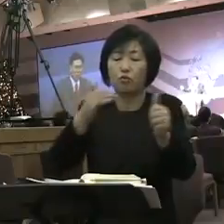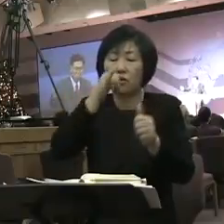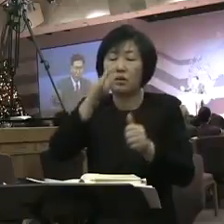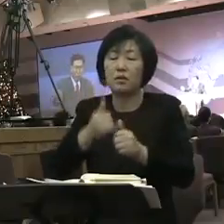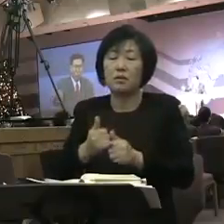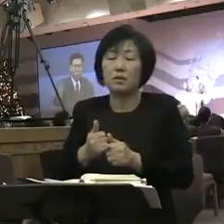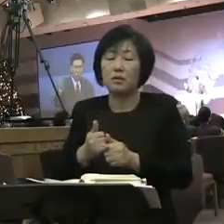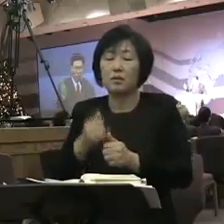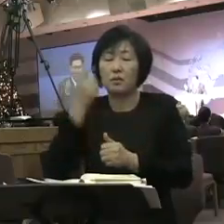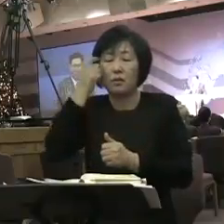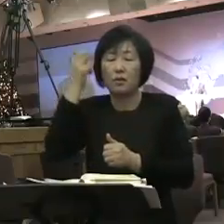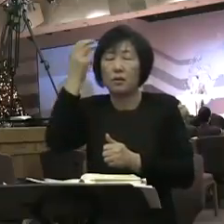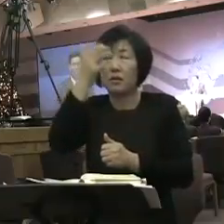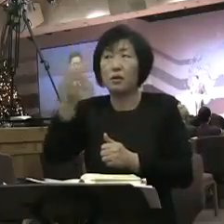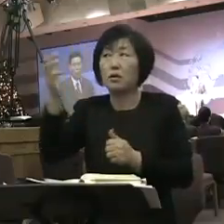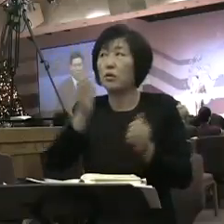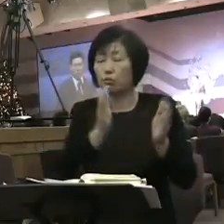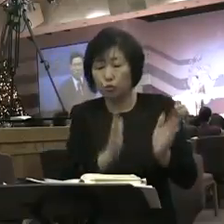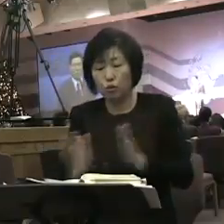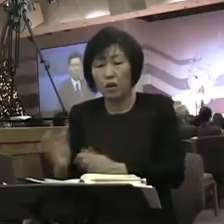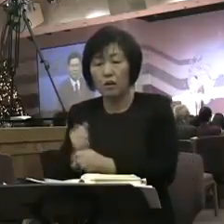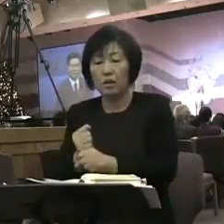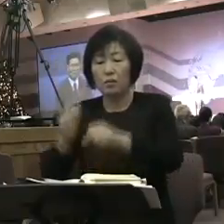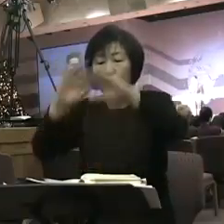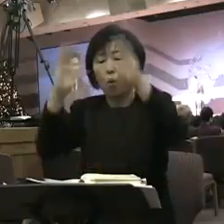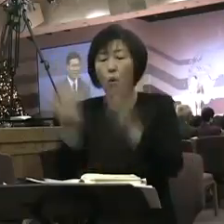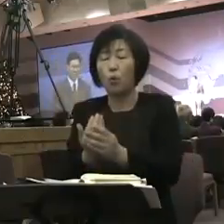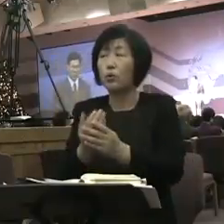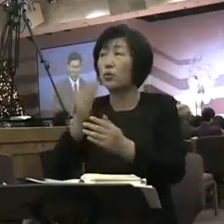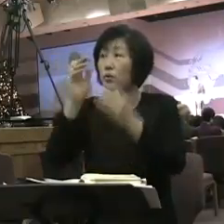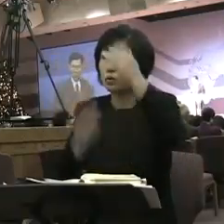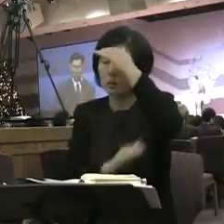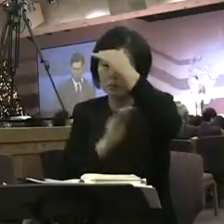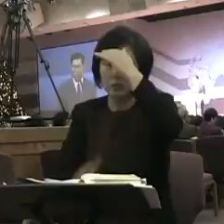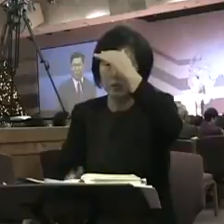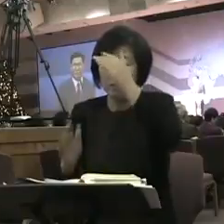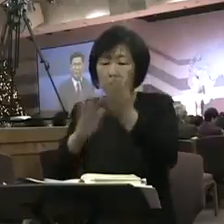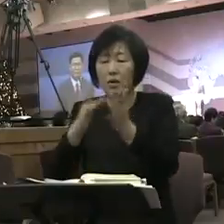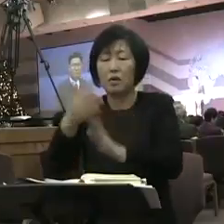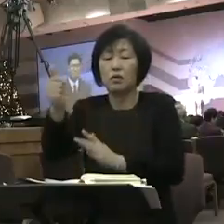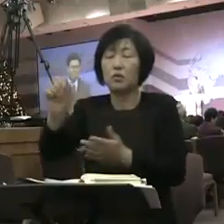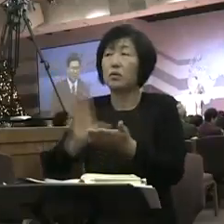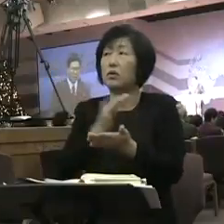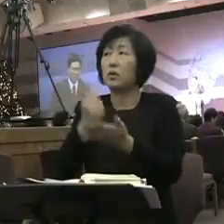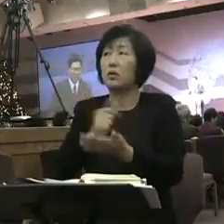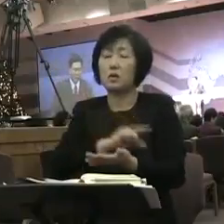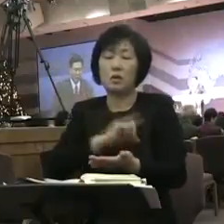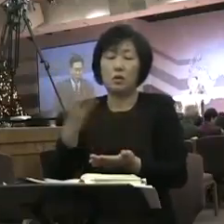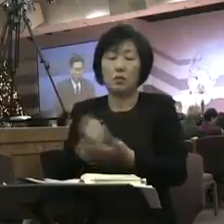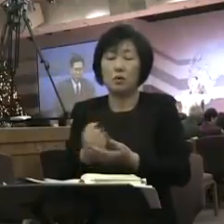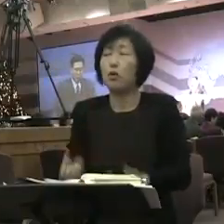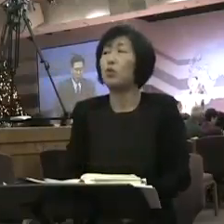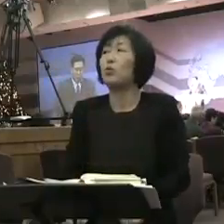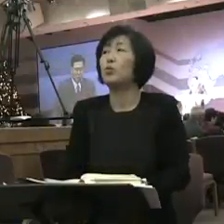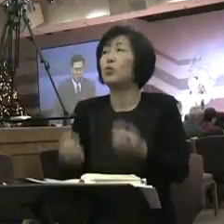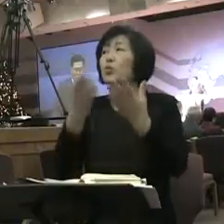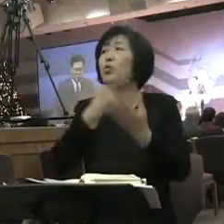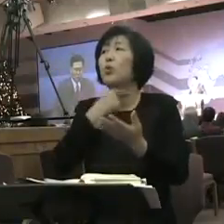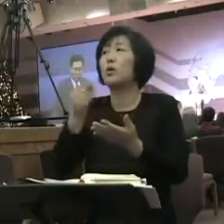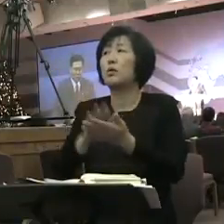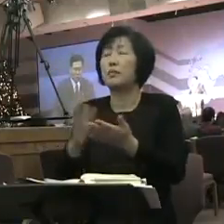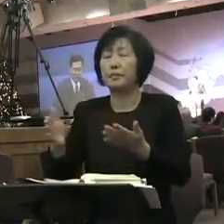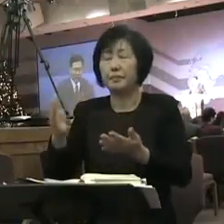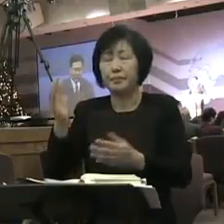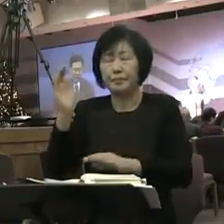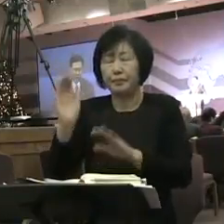영적인 무대로 무장하시는 모든 성도님들 되시기를 예수 그리스도의 이름으로 축원합니다. 감사합니다. 하나님, 오늘도